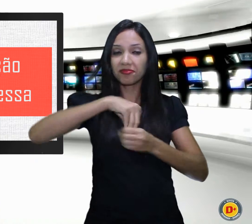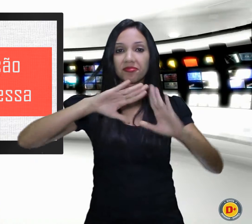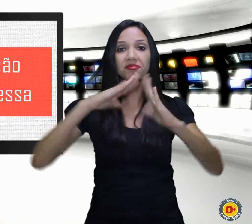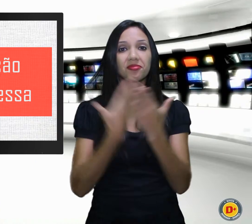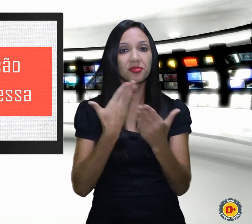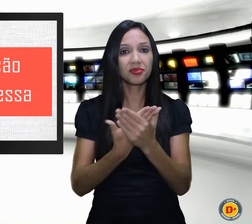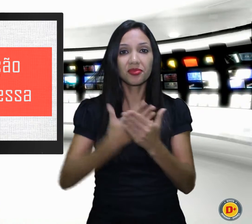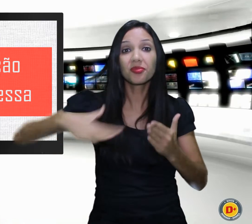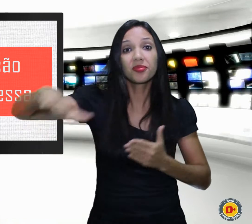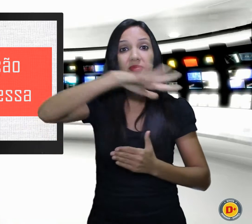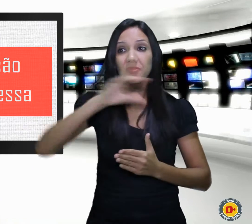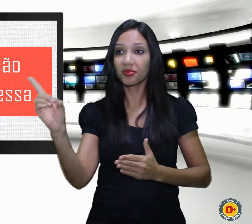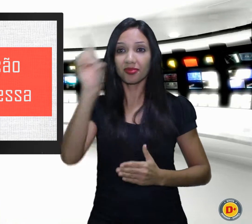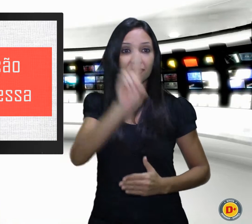outros contextos da vida social.